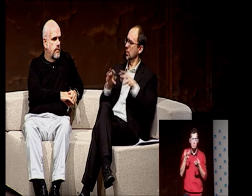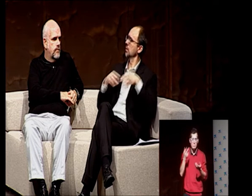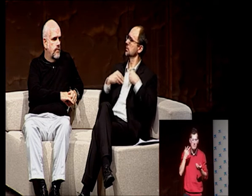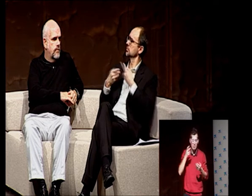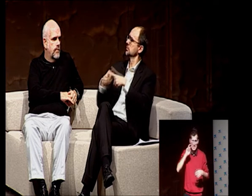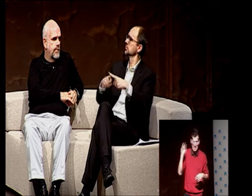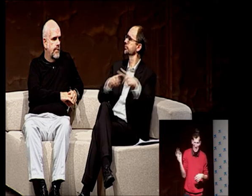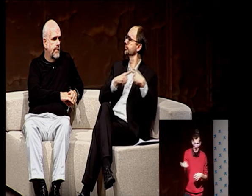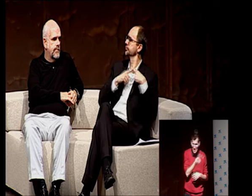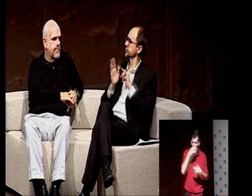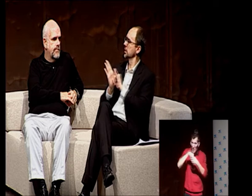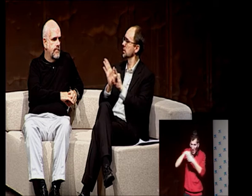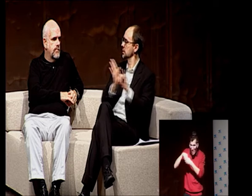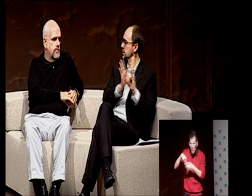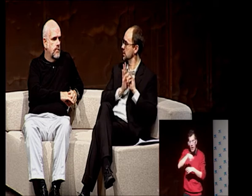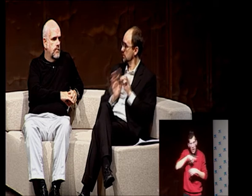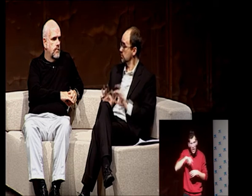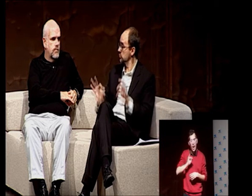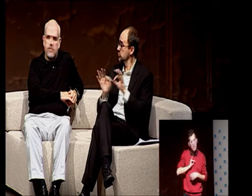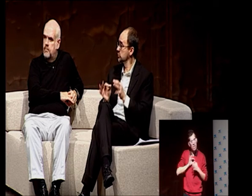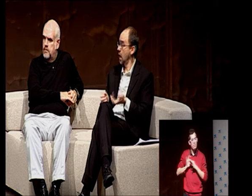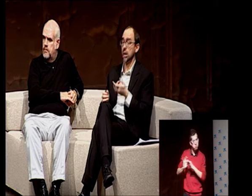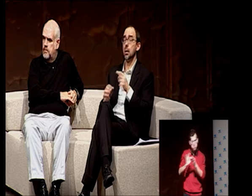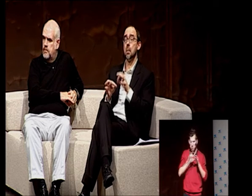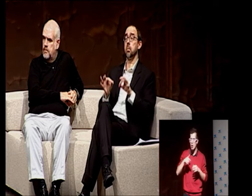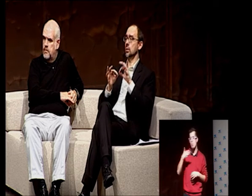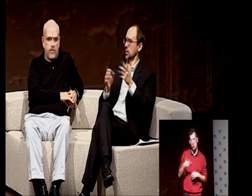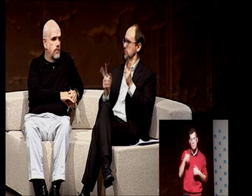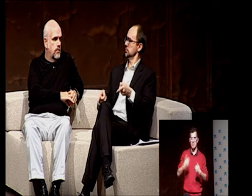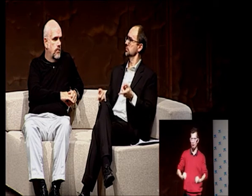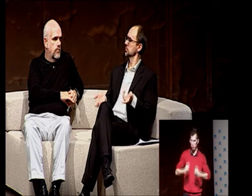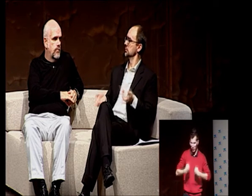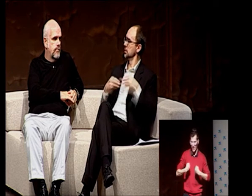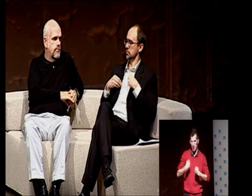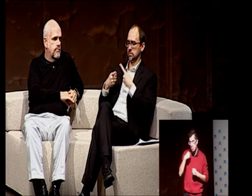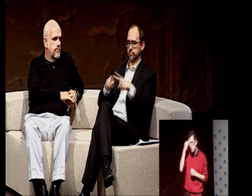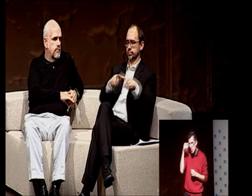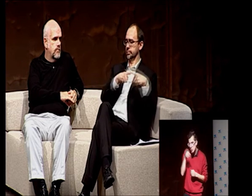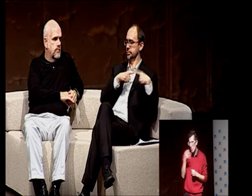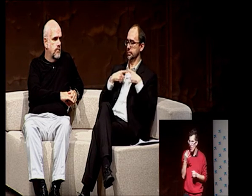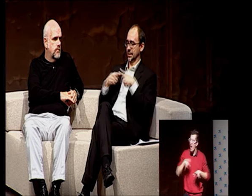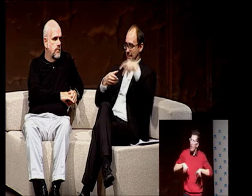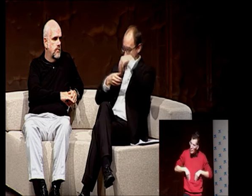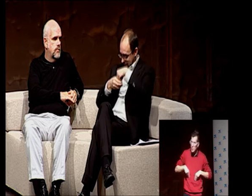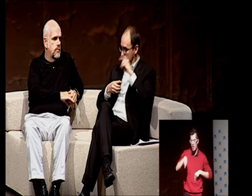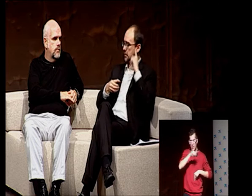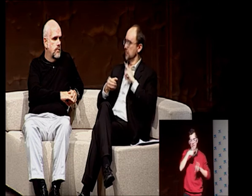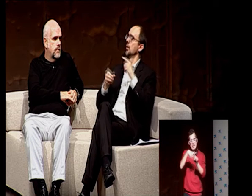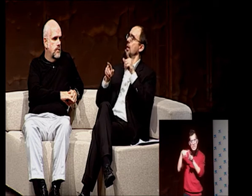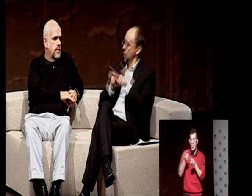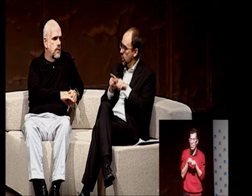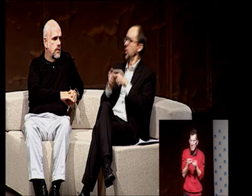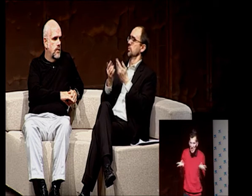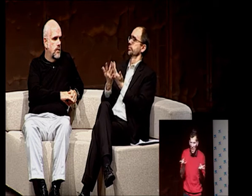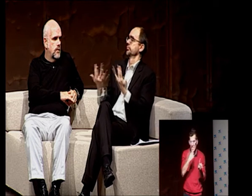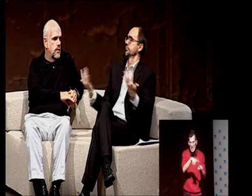sordas exclusivamente Sería bueno que de forma transversal estuviéramos reconocidos o recordados en el